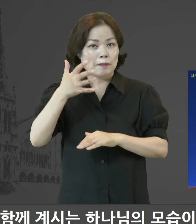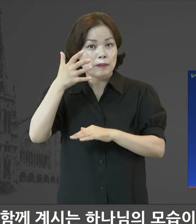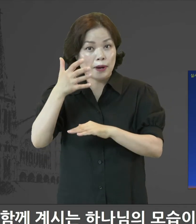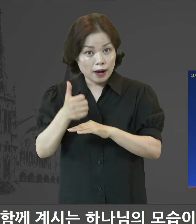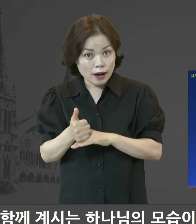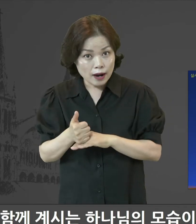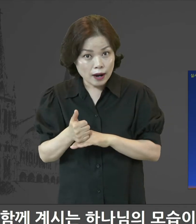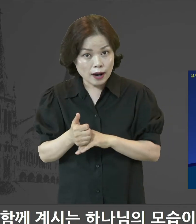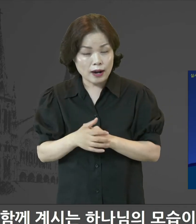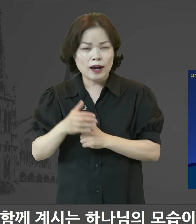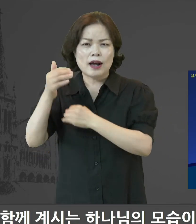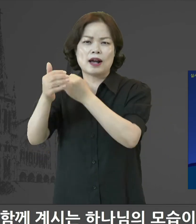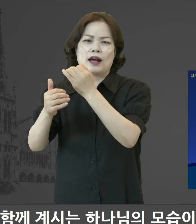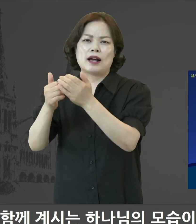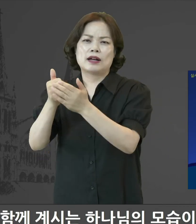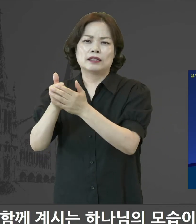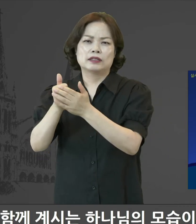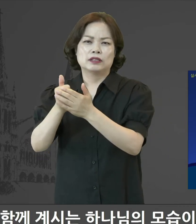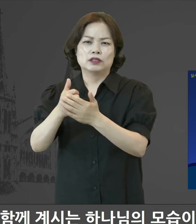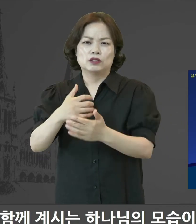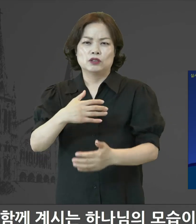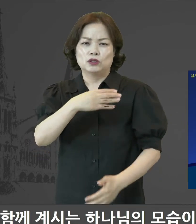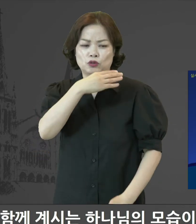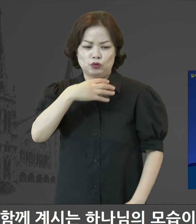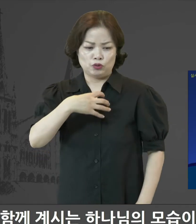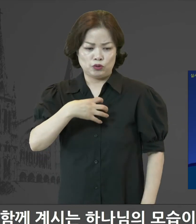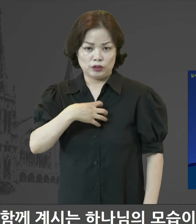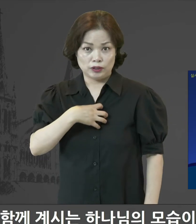절에 하나님이여 위엄을 성소에서